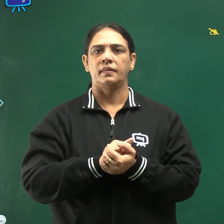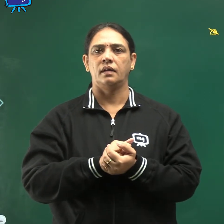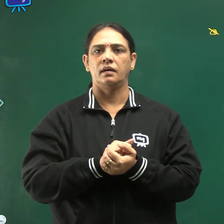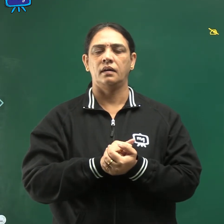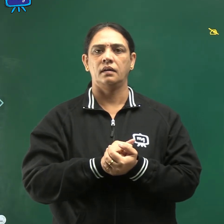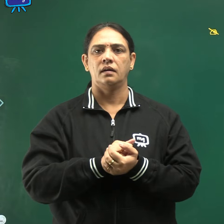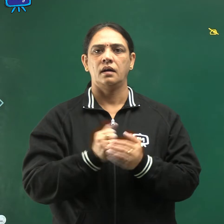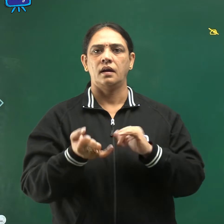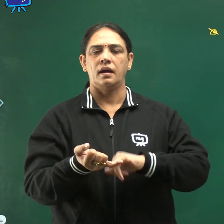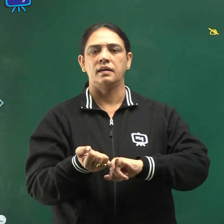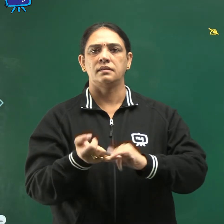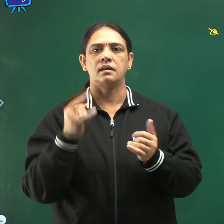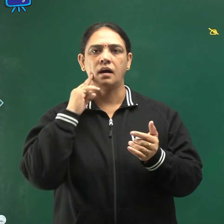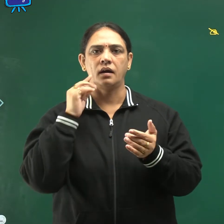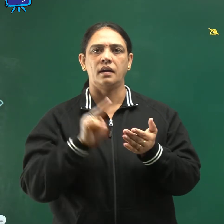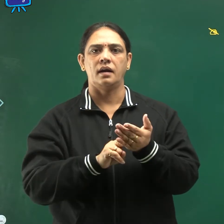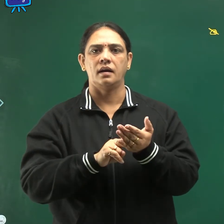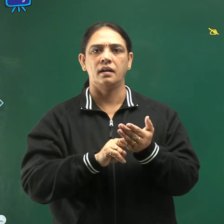त्रिकोणमितीय